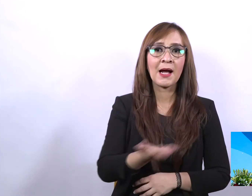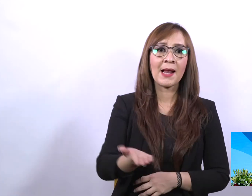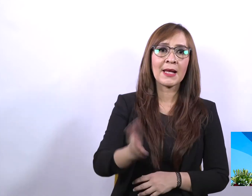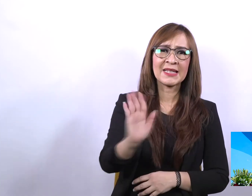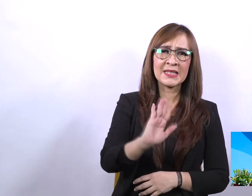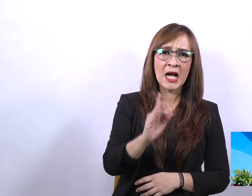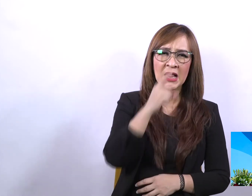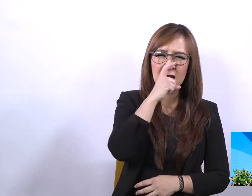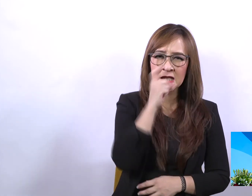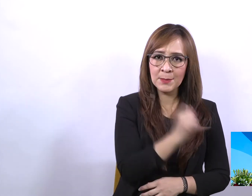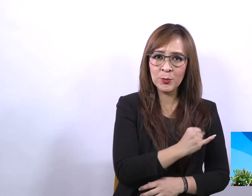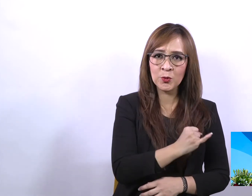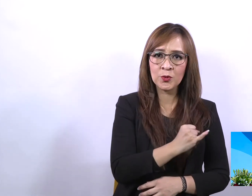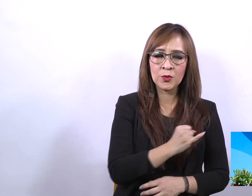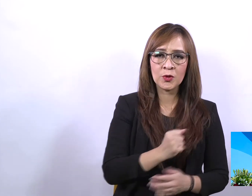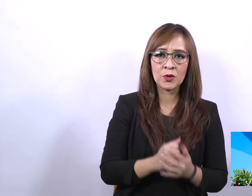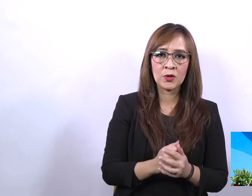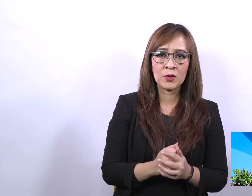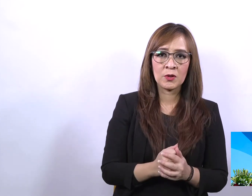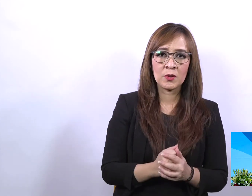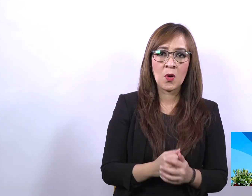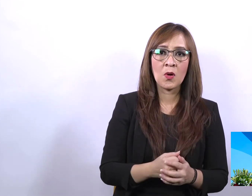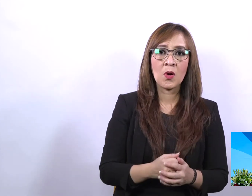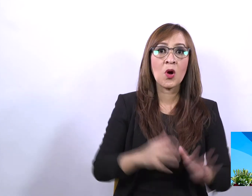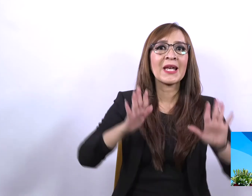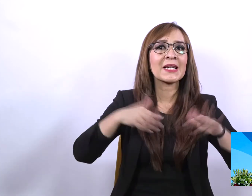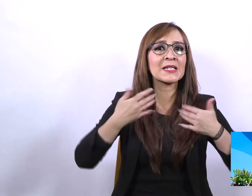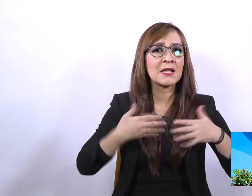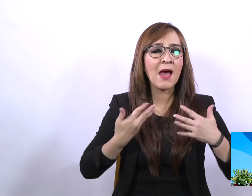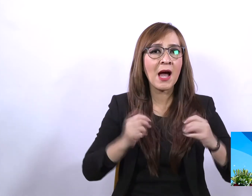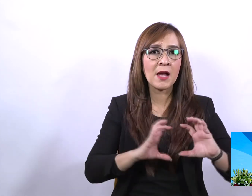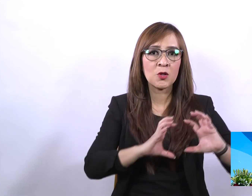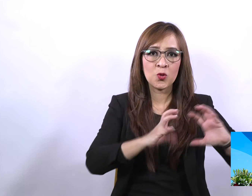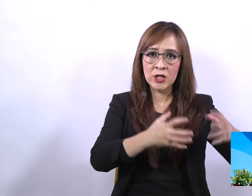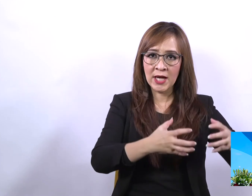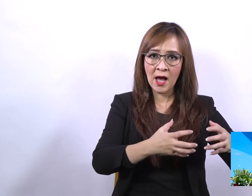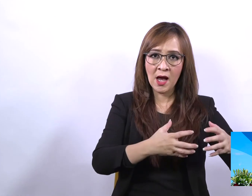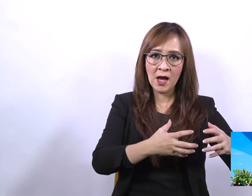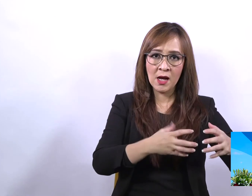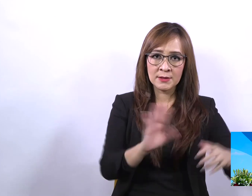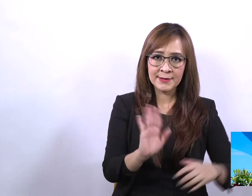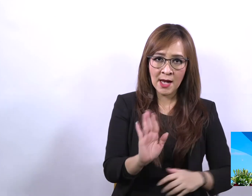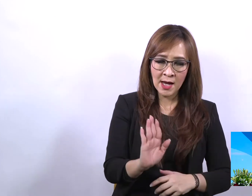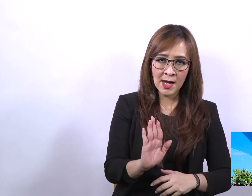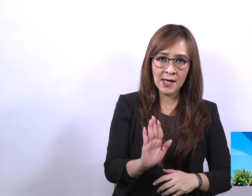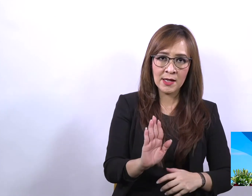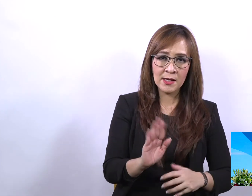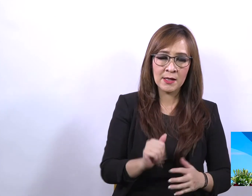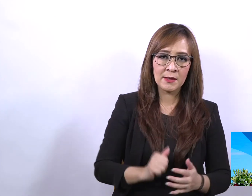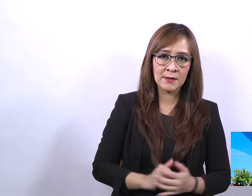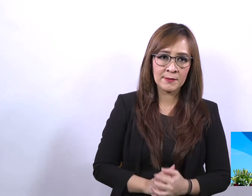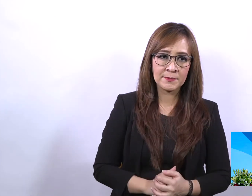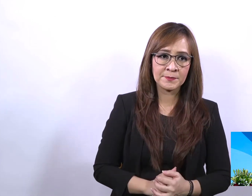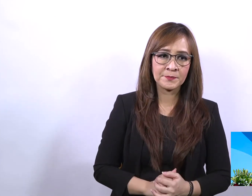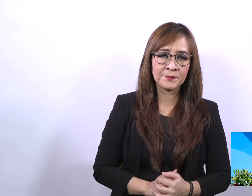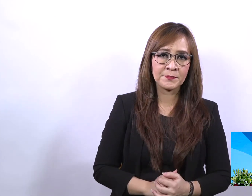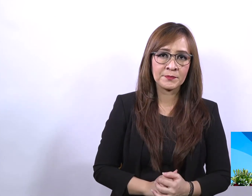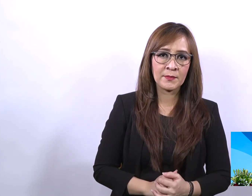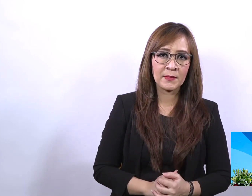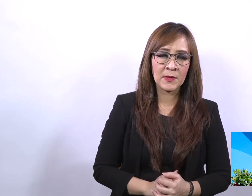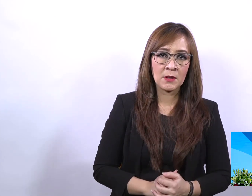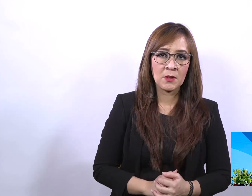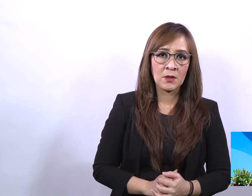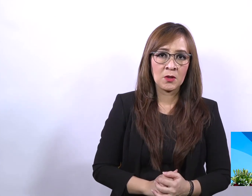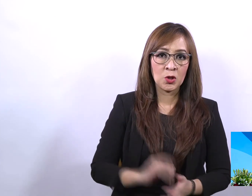tertipu Oleh segala kesenangan dunia lalu akhirnya engkau menjadi fikasi di Sulawesi mengurangi begini Mau diapain saya tetap